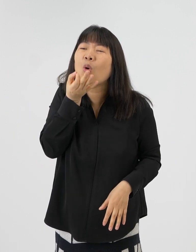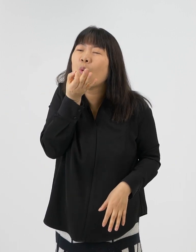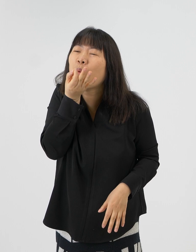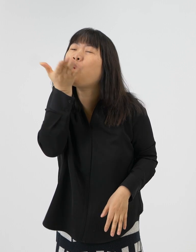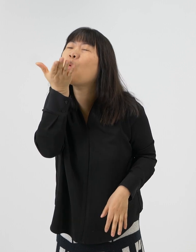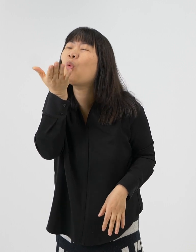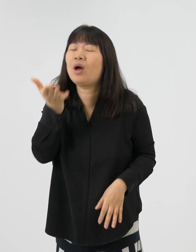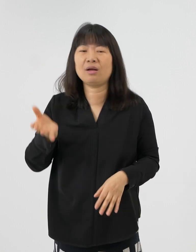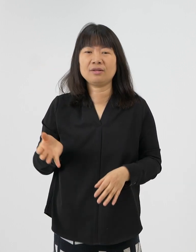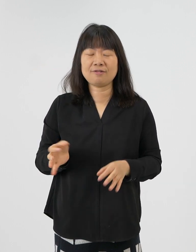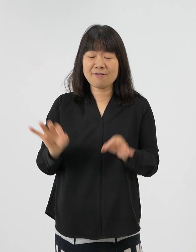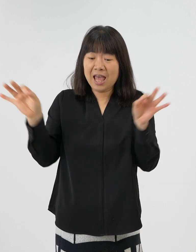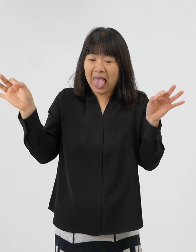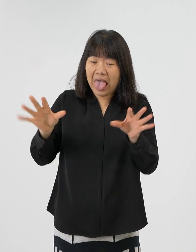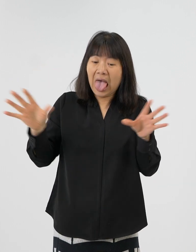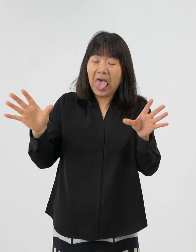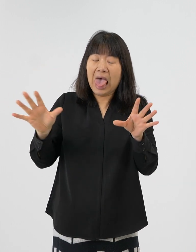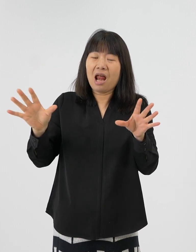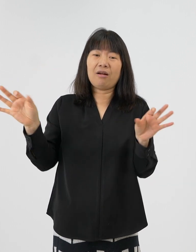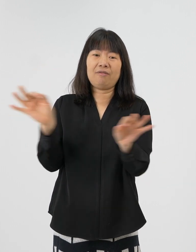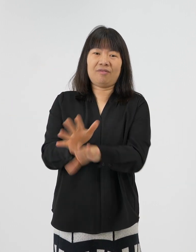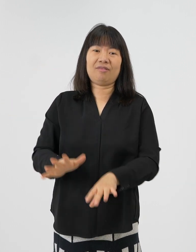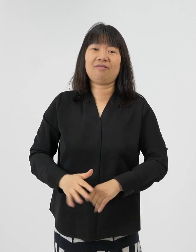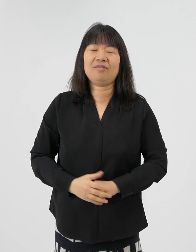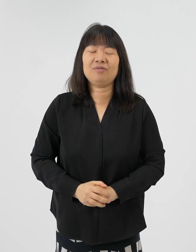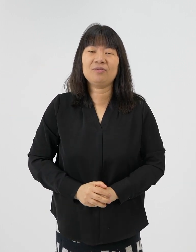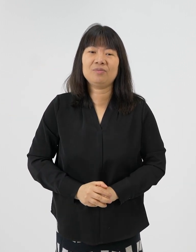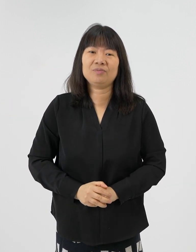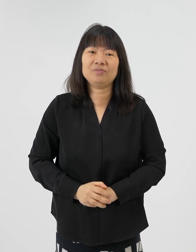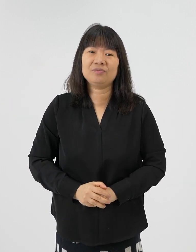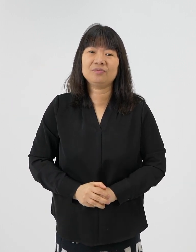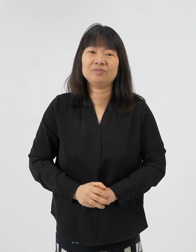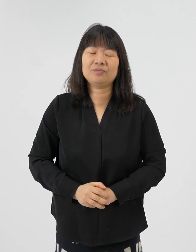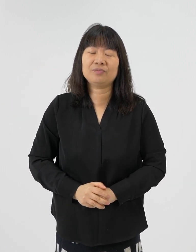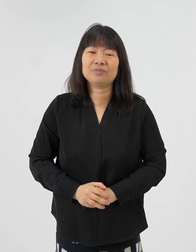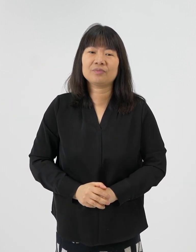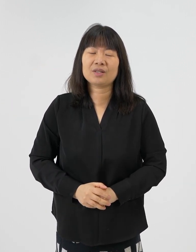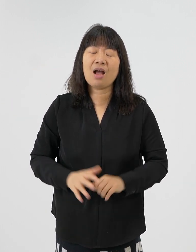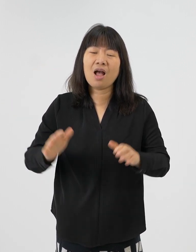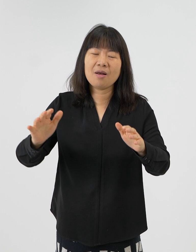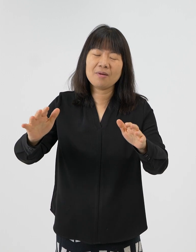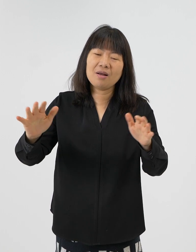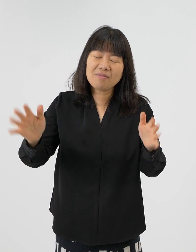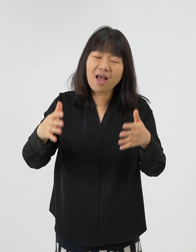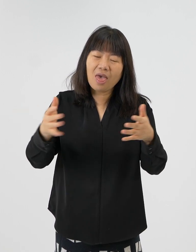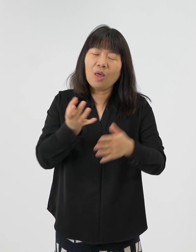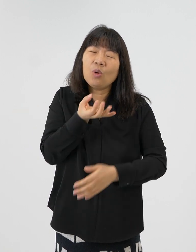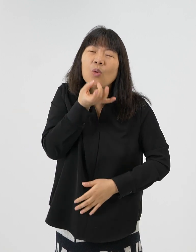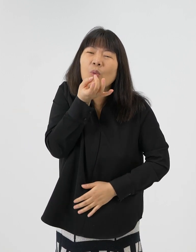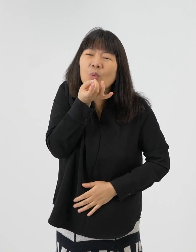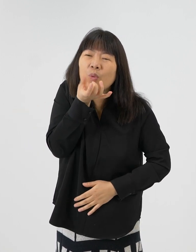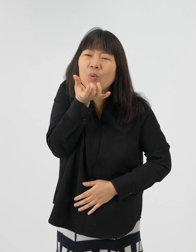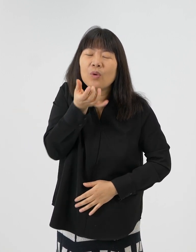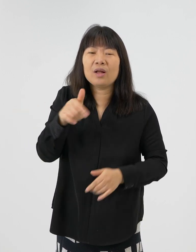불어버리면 한순간에 날아가는 거예요. 바람에 나는 겨와